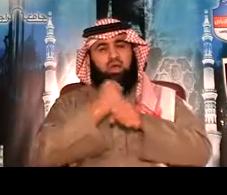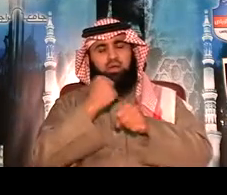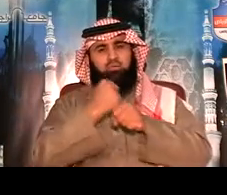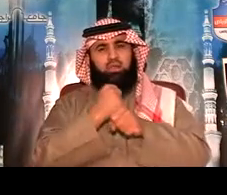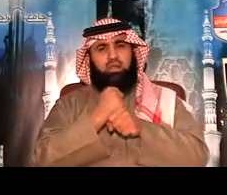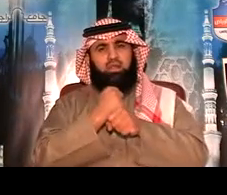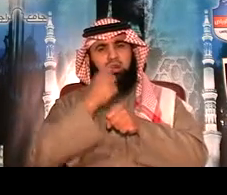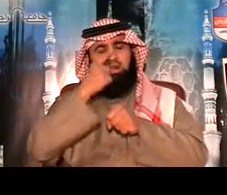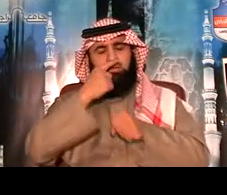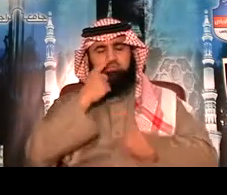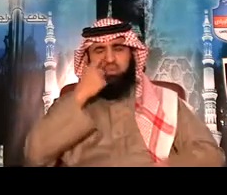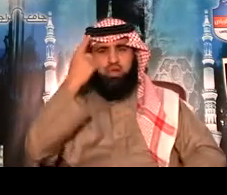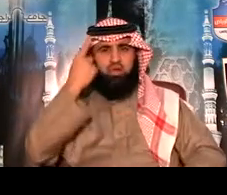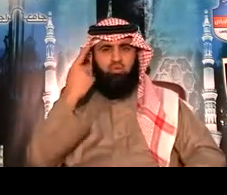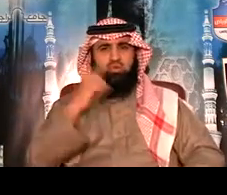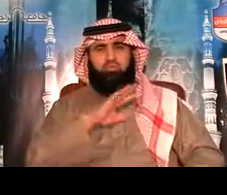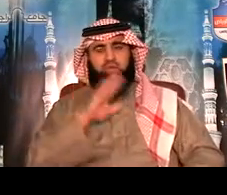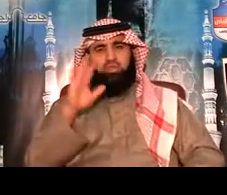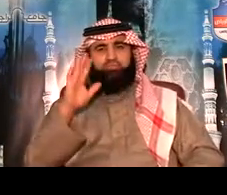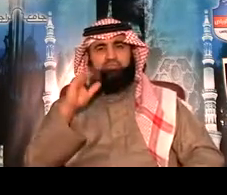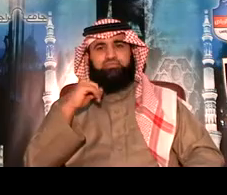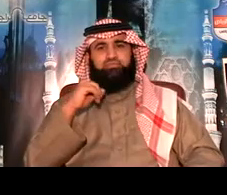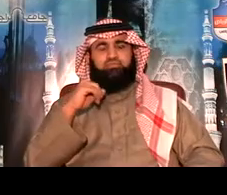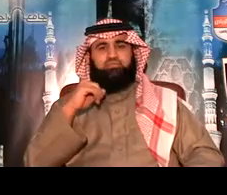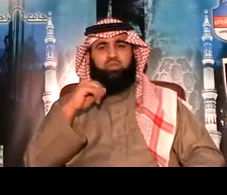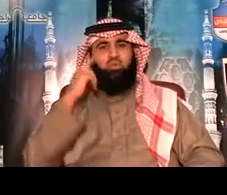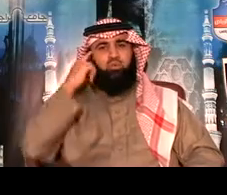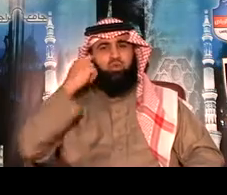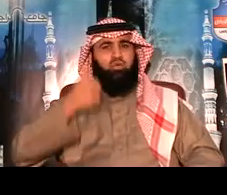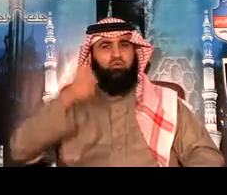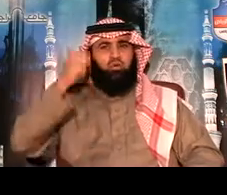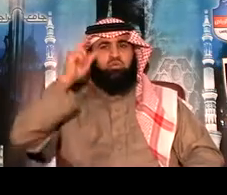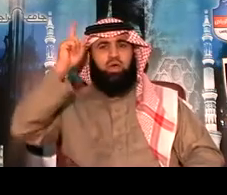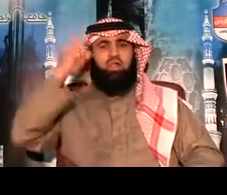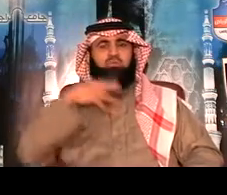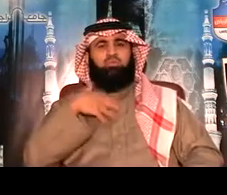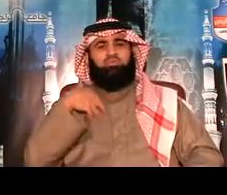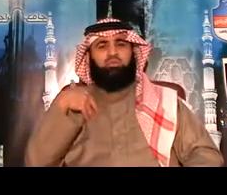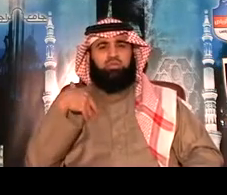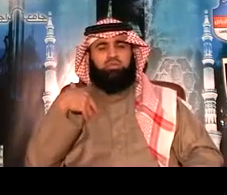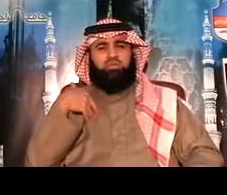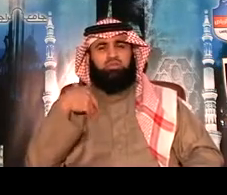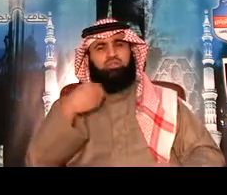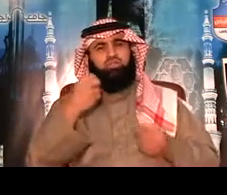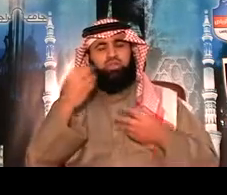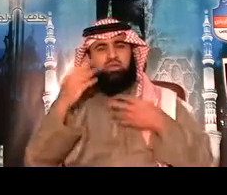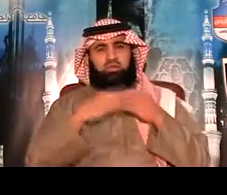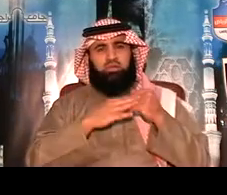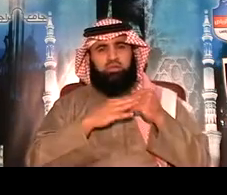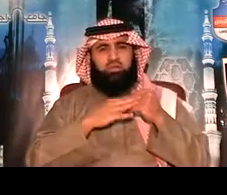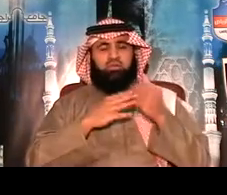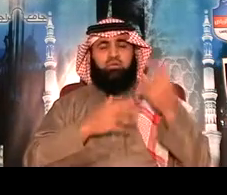عبادتهم، فلا يريد بها إلا الفوز برضاه والجنة والنجاة من سخطه